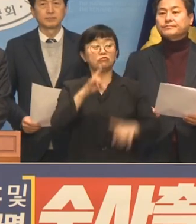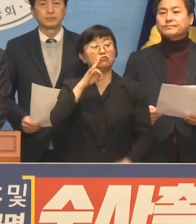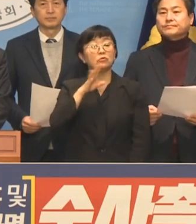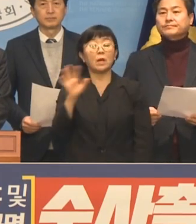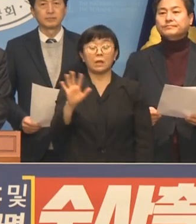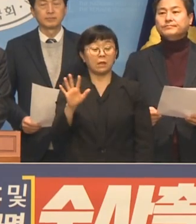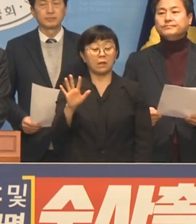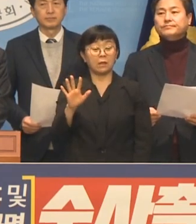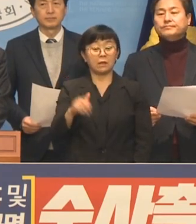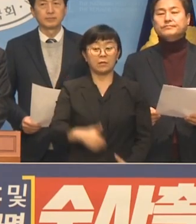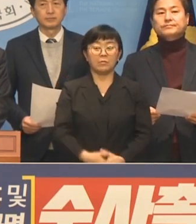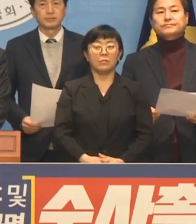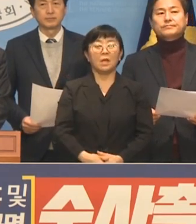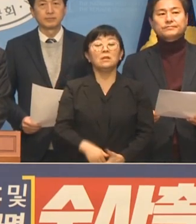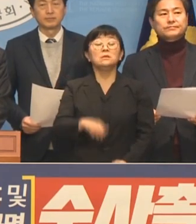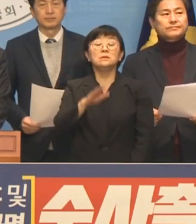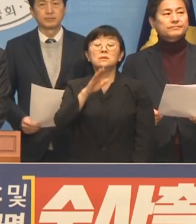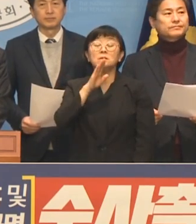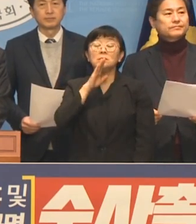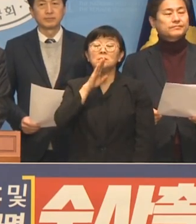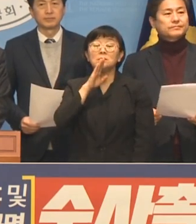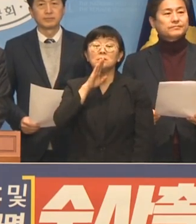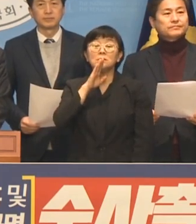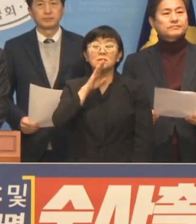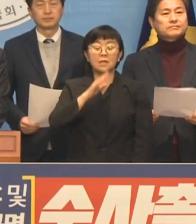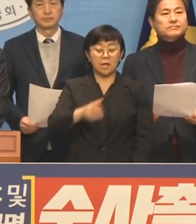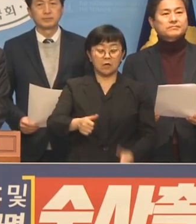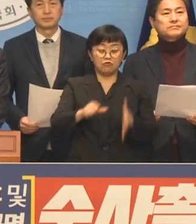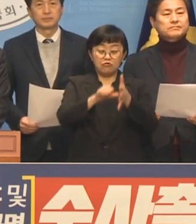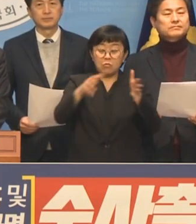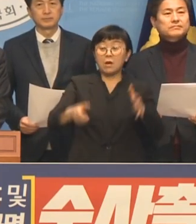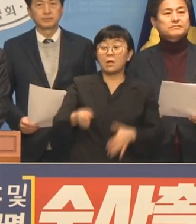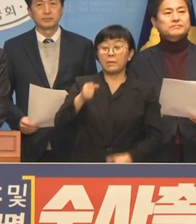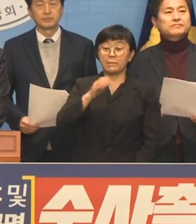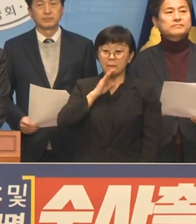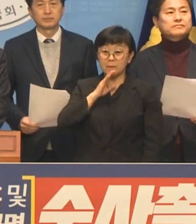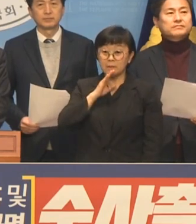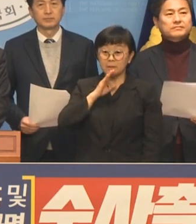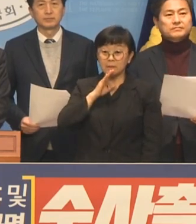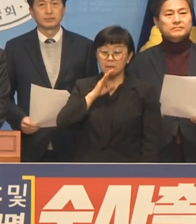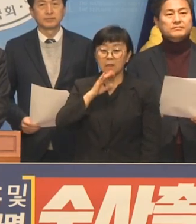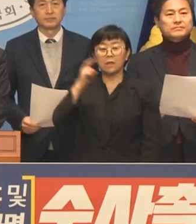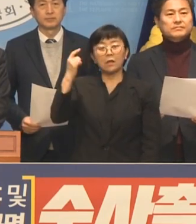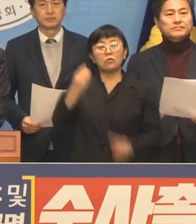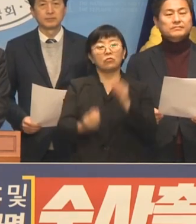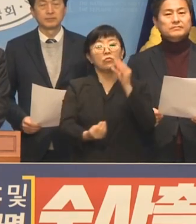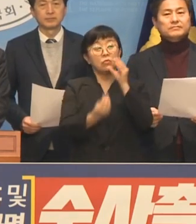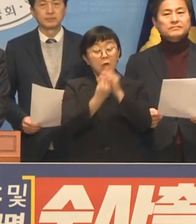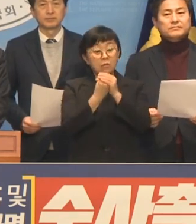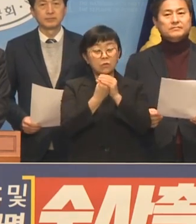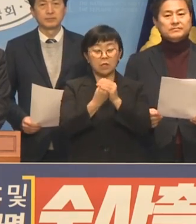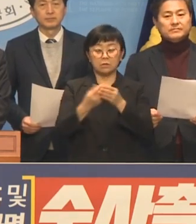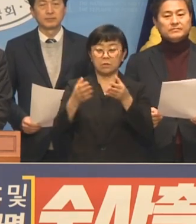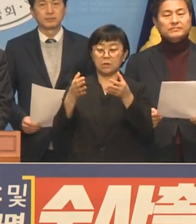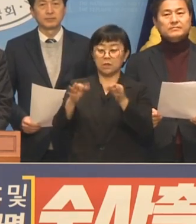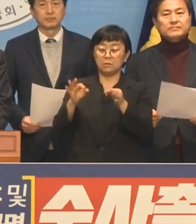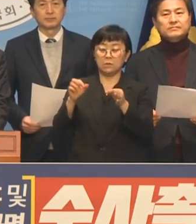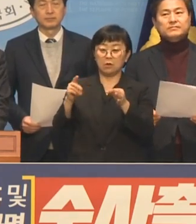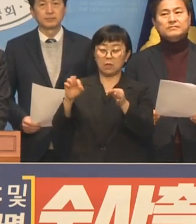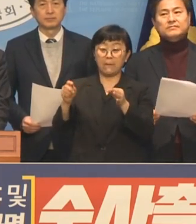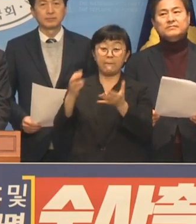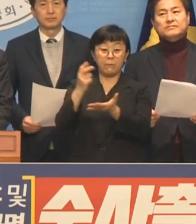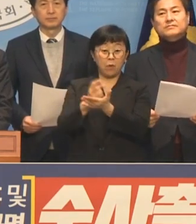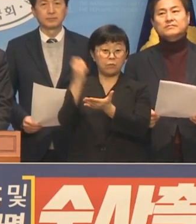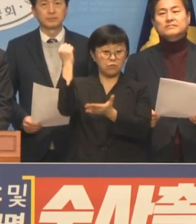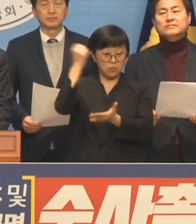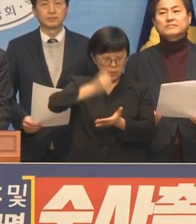궁금해하는 게 아니라 그 실체. 과연 명품백을 받았으면 그 명품백이 뇌물이냐, 김영란법 위반이냐